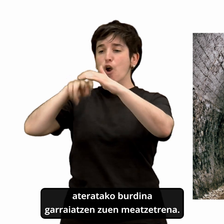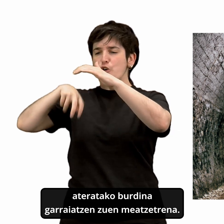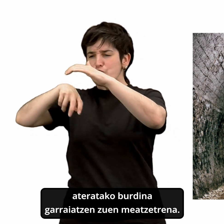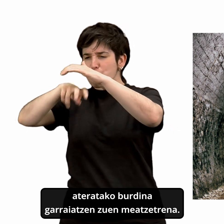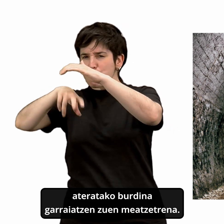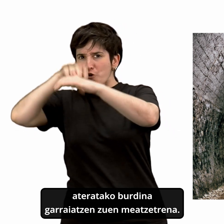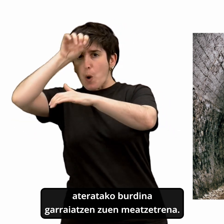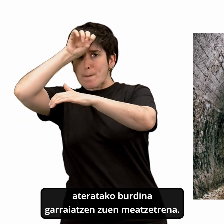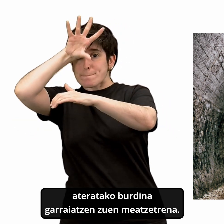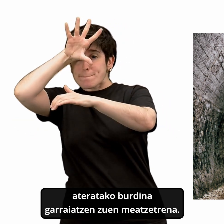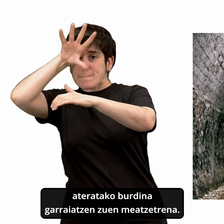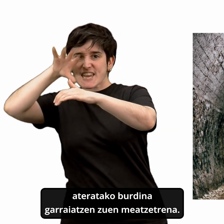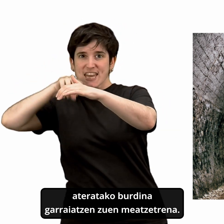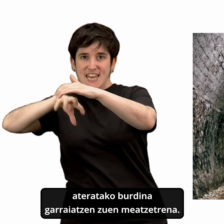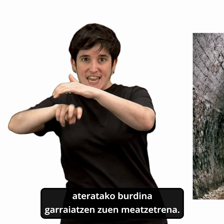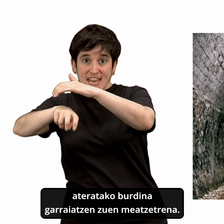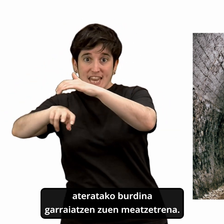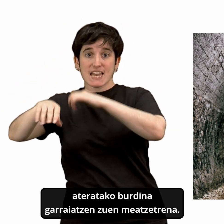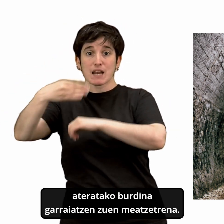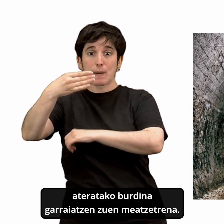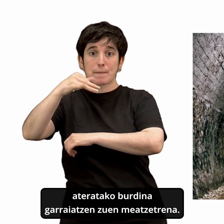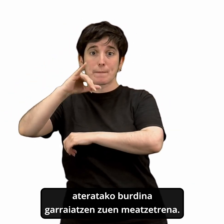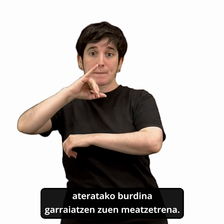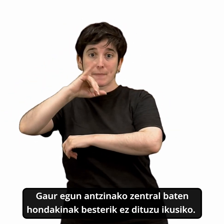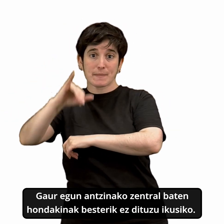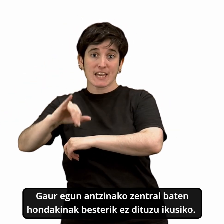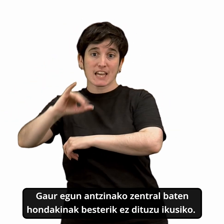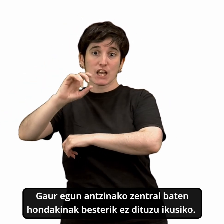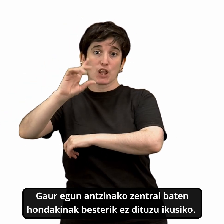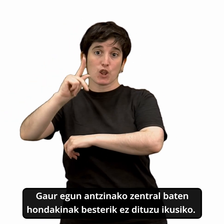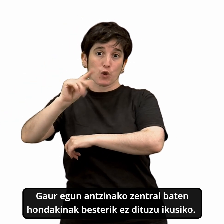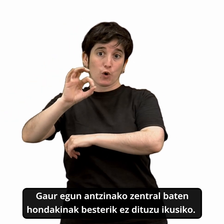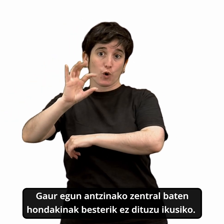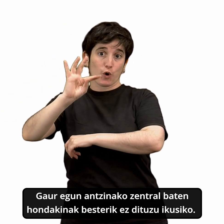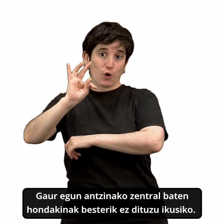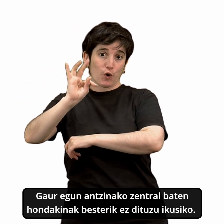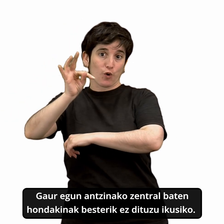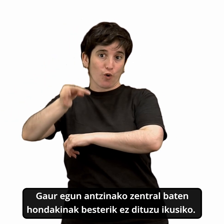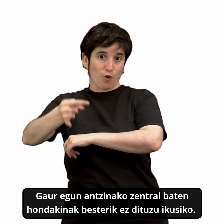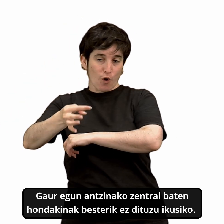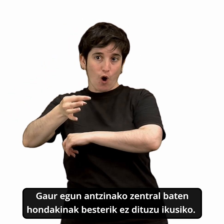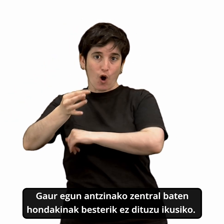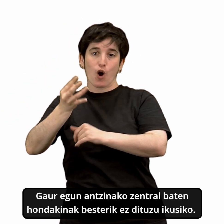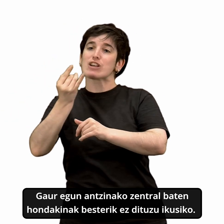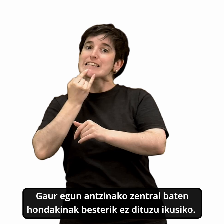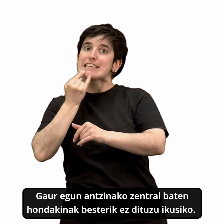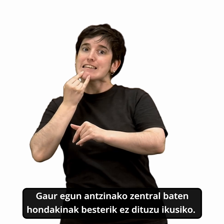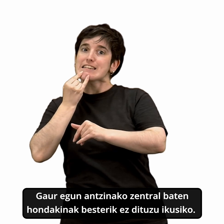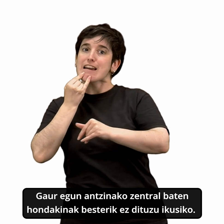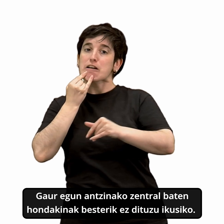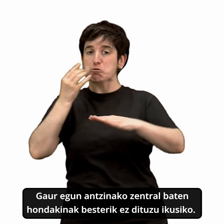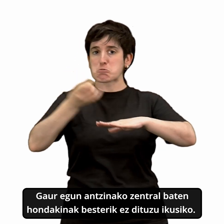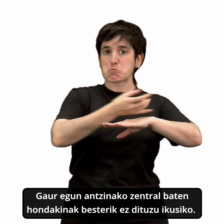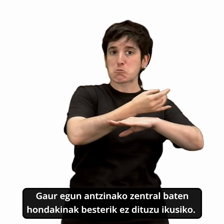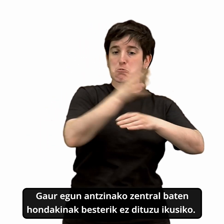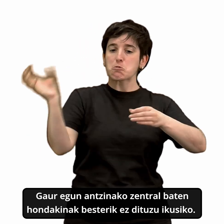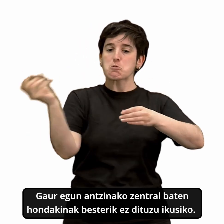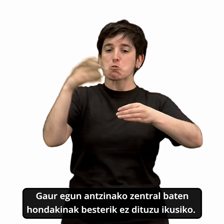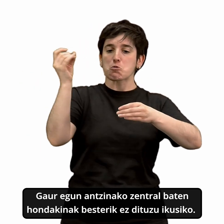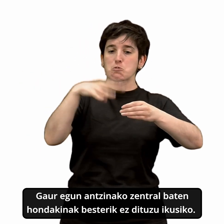zuen mehatze trena. Gaur egun, antzinako zentral baten hondakinak besterik ez